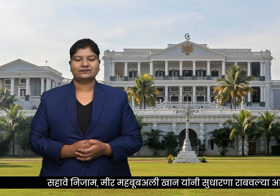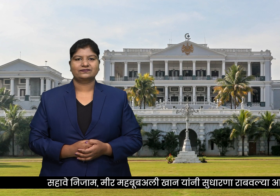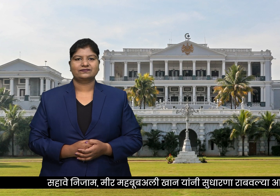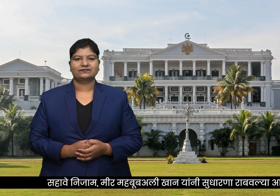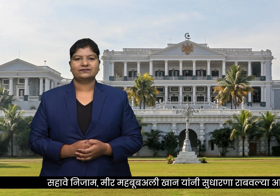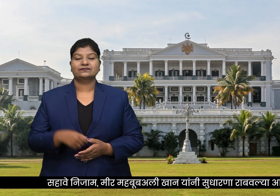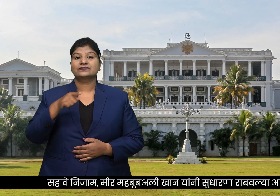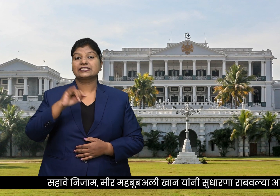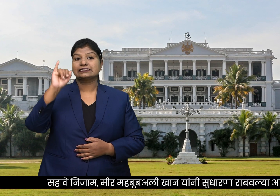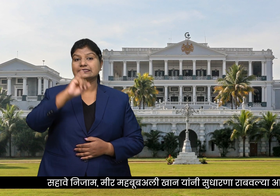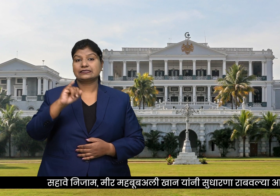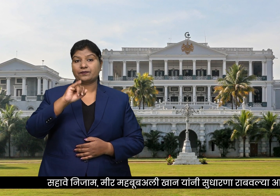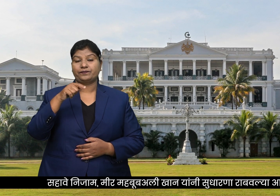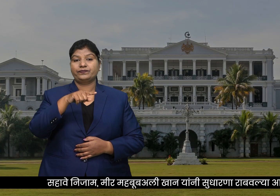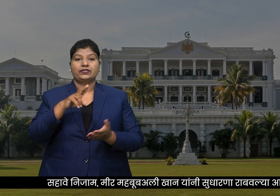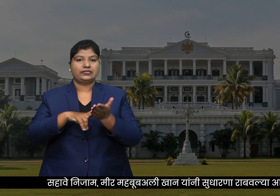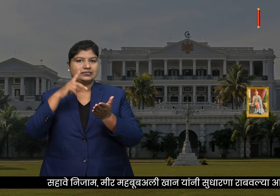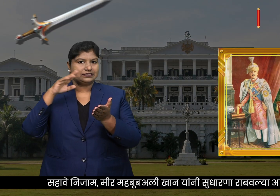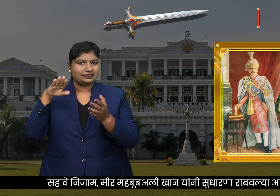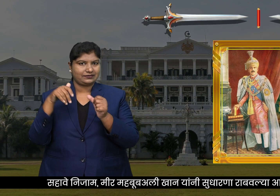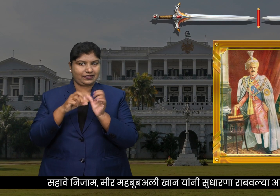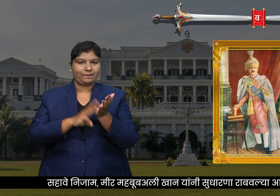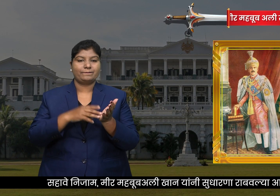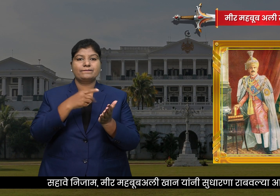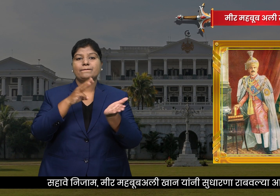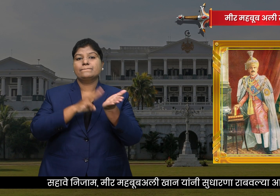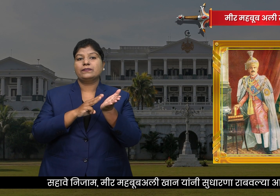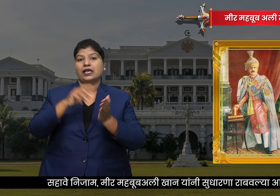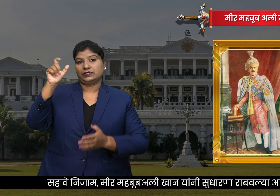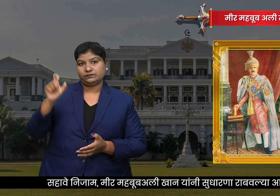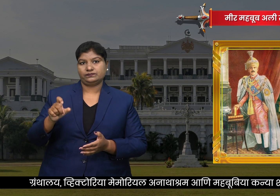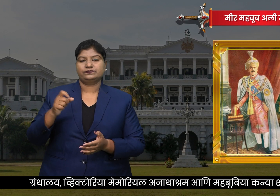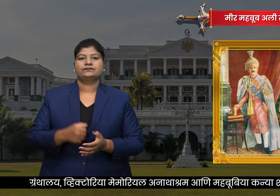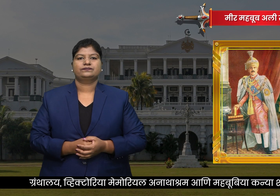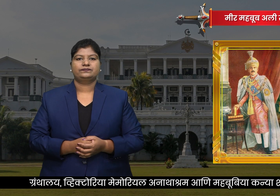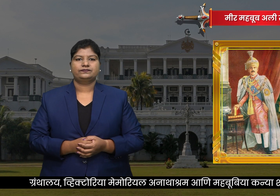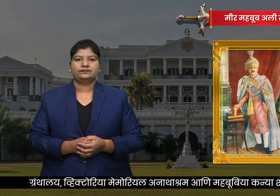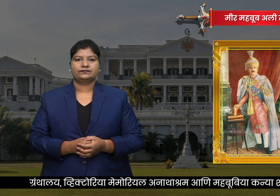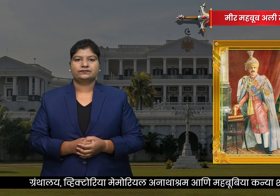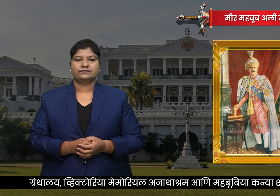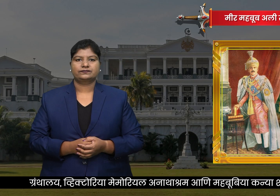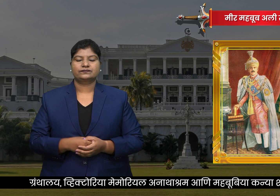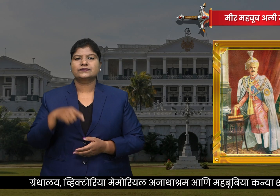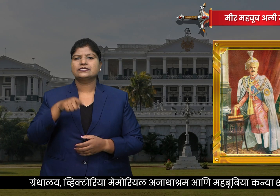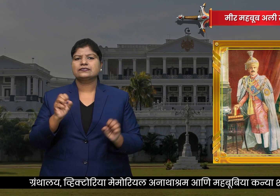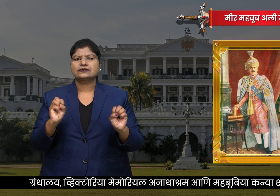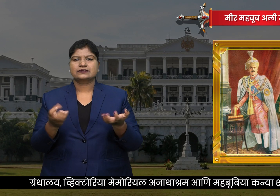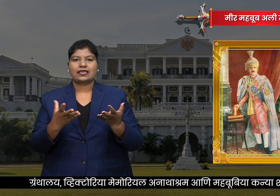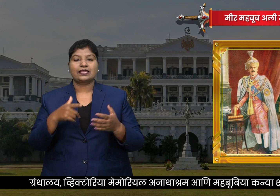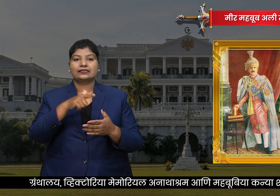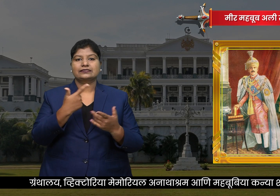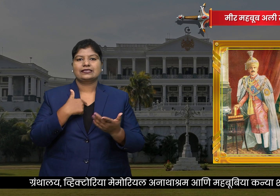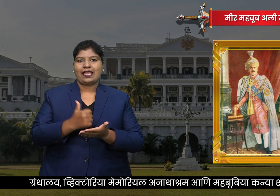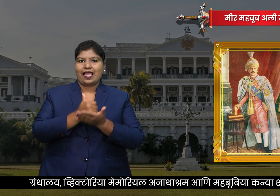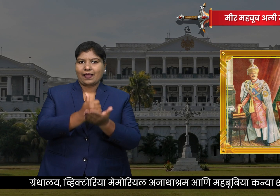सहावे निजाम मीर मेहबूब अली खान यांनी सुधारणा राबवल्या आणि आसफिया ग्रंथालय, व्हिक्टोरिया मेमोरियल, अनाथ